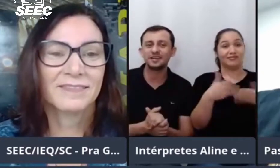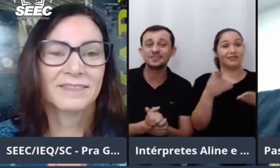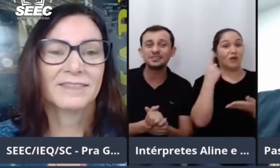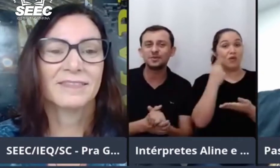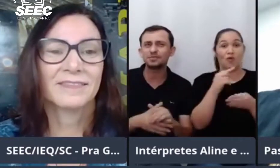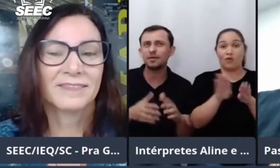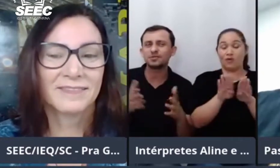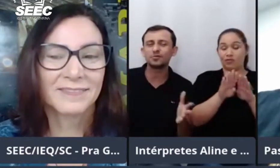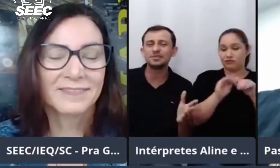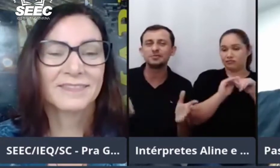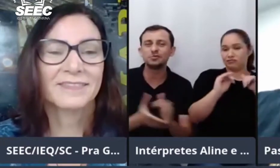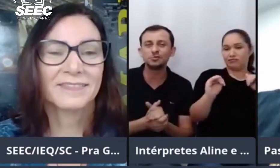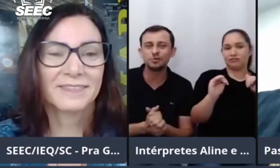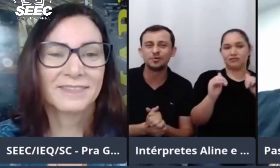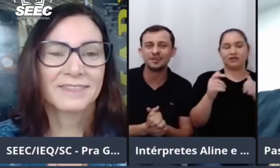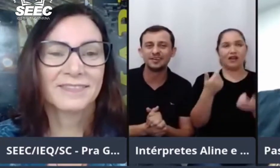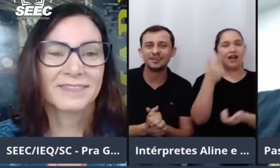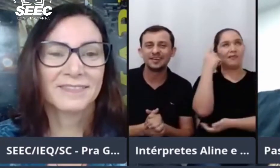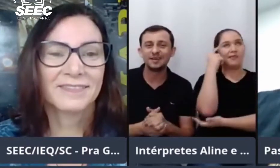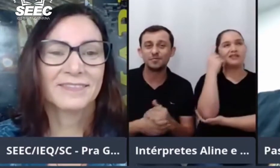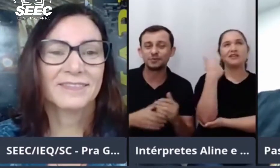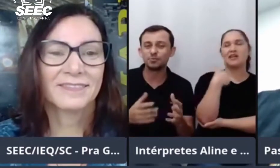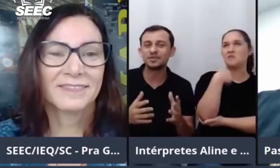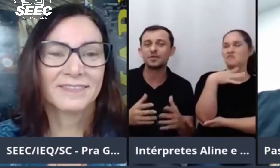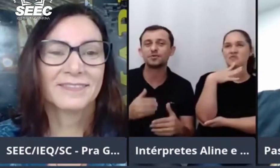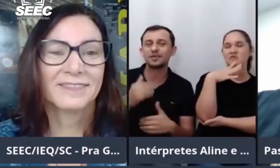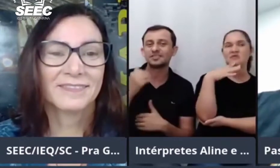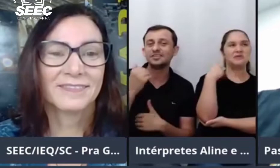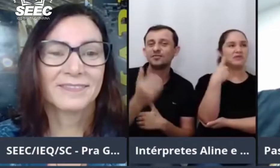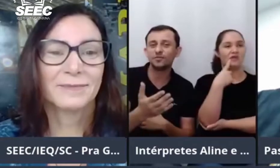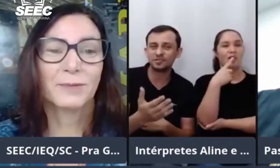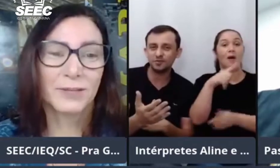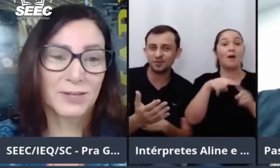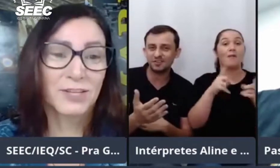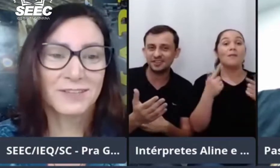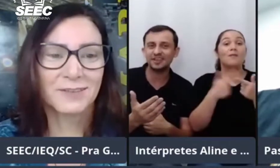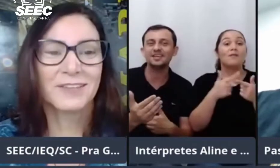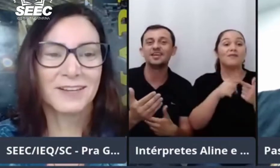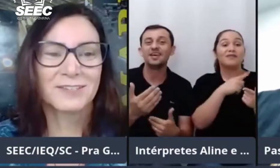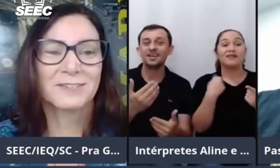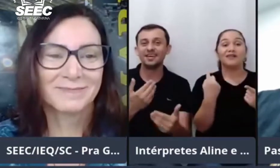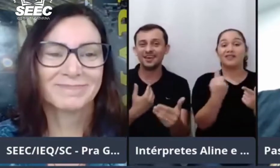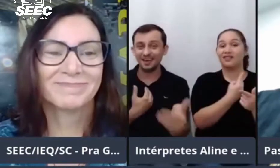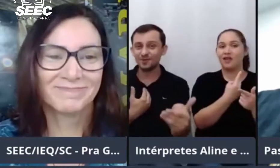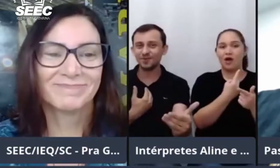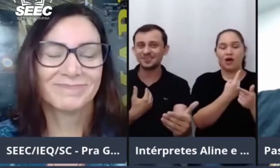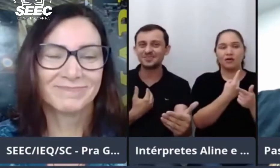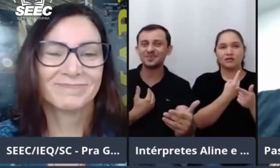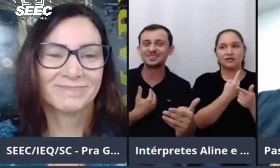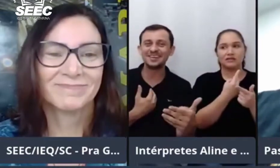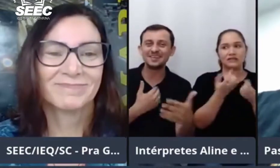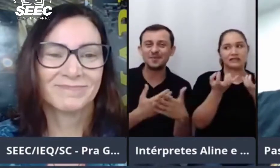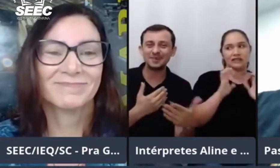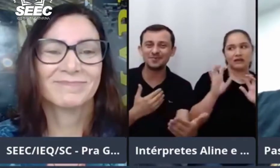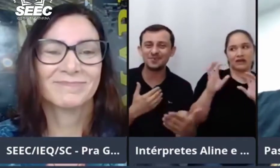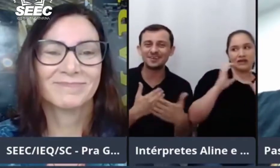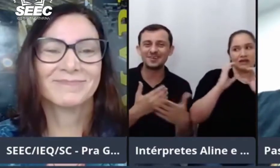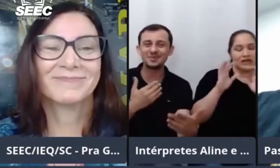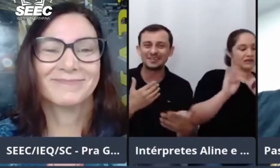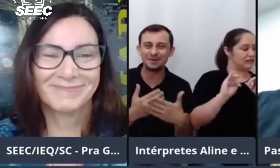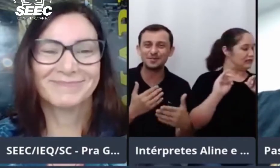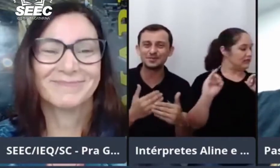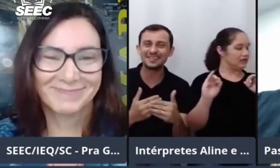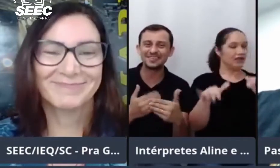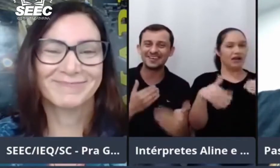a fugir. Às vezes a gente pensa, pô, mas não conheço nenhum surdo, né? Mas por quê? Porque você foge. Ele foge de você, e como é que